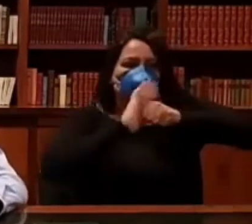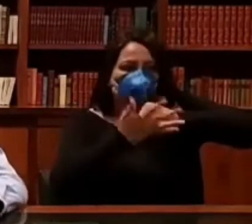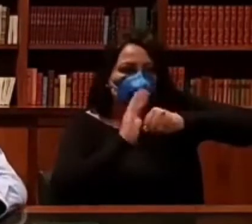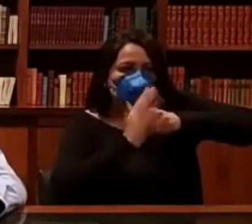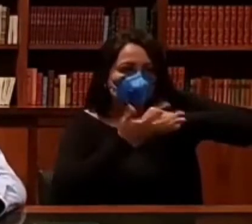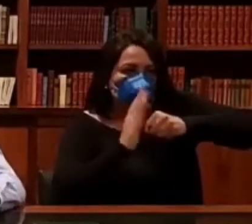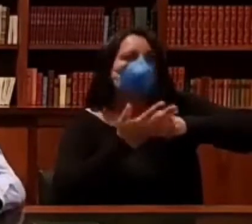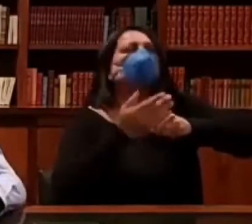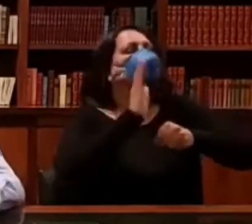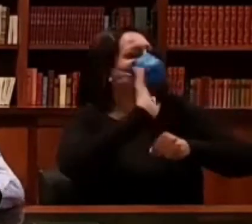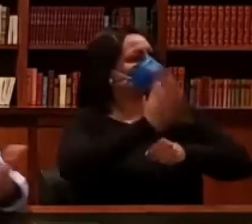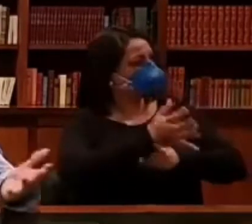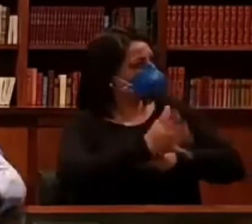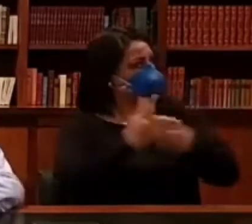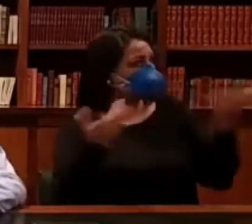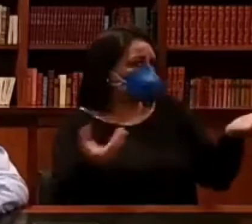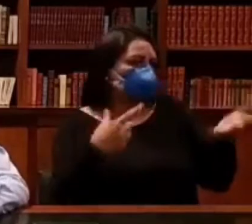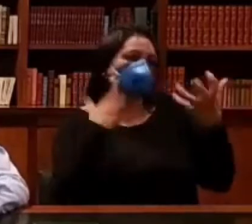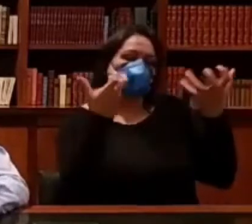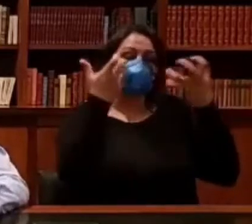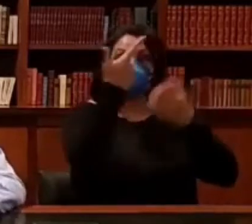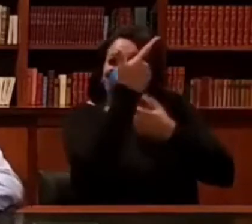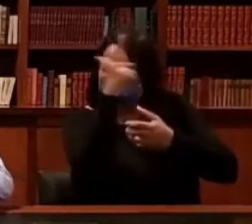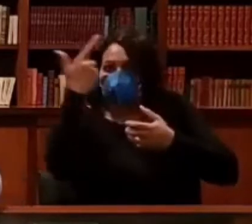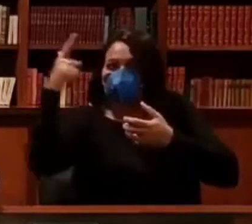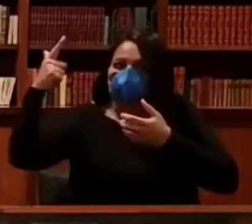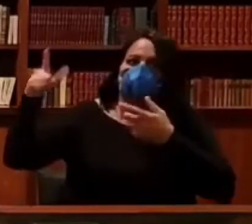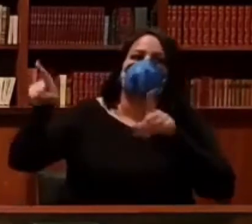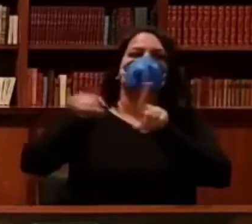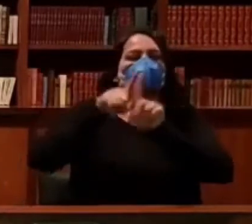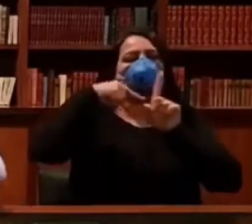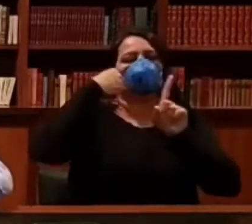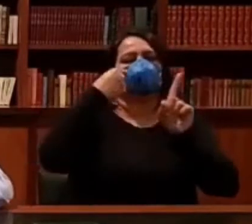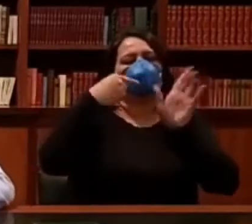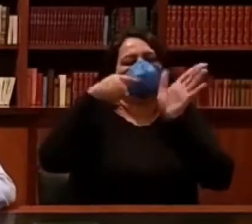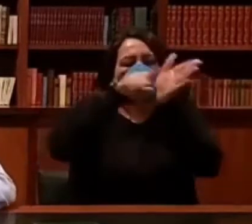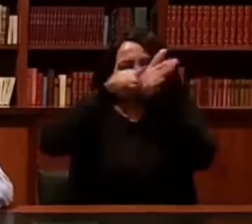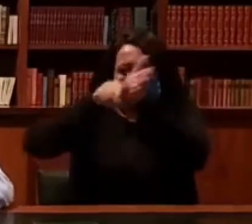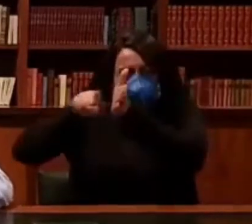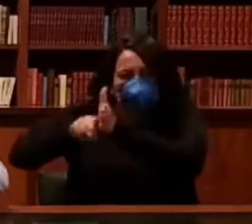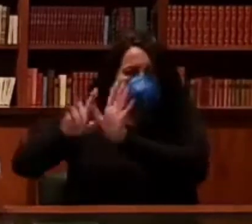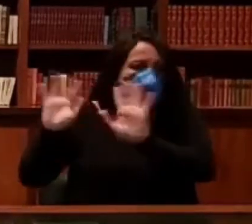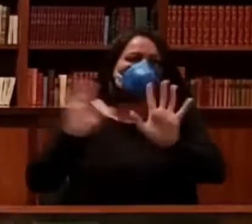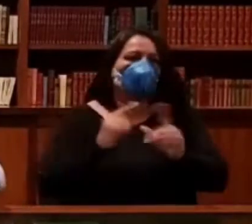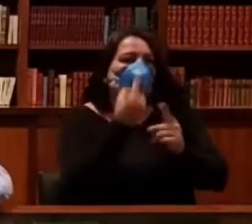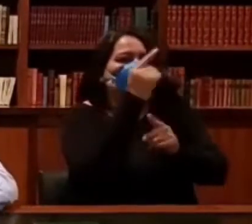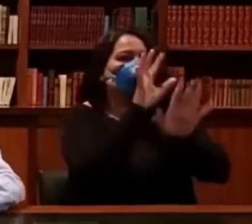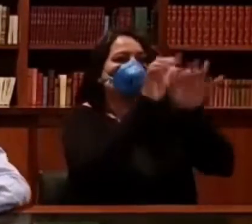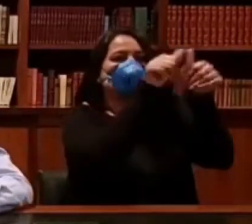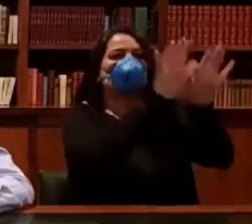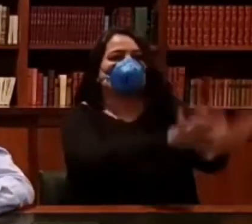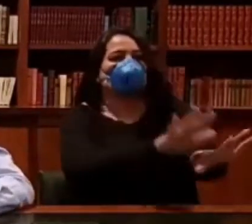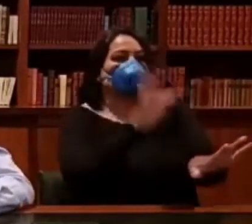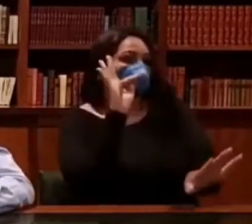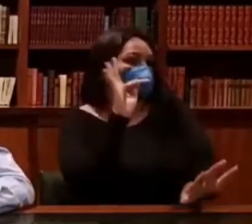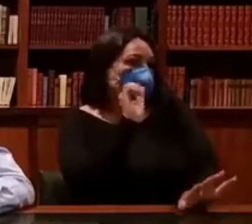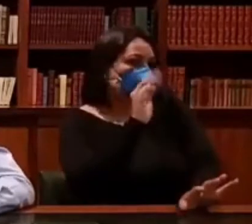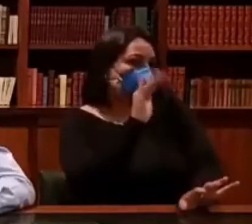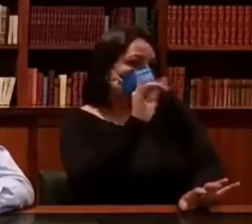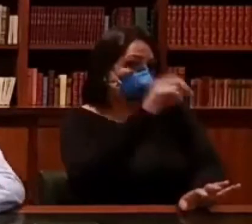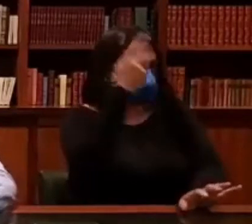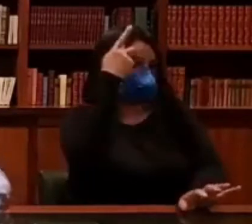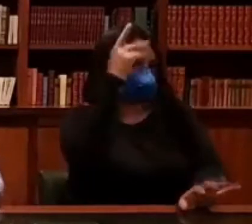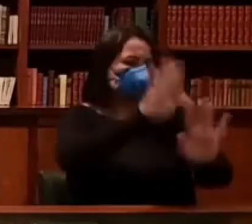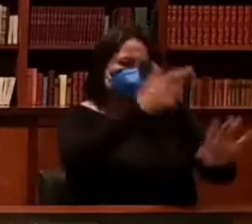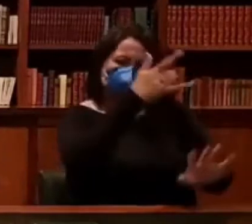primeiro resultado negativo. A gente espera que todo mundo dê negativo também. Fique o positivo só com o Fábio, que está lá em São Paulo agora, de quarentena. E que está